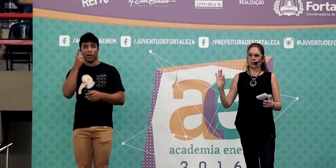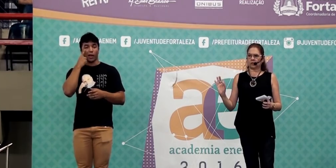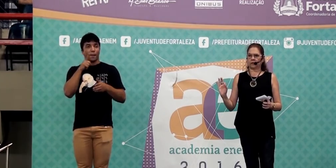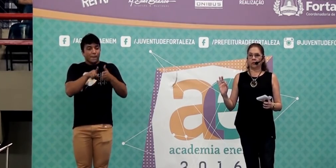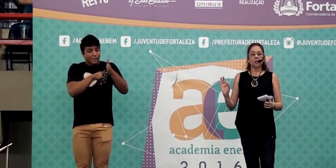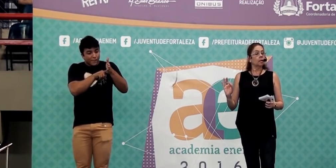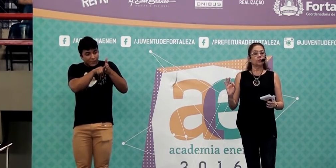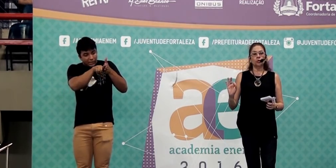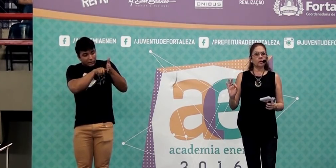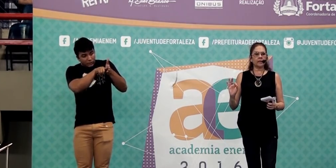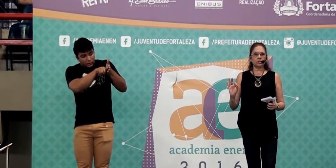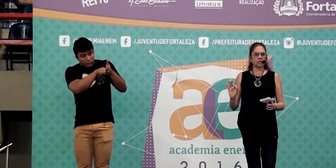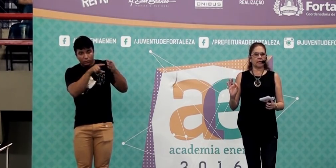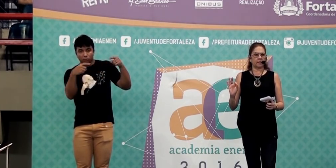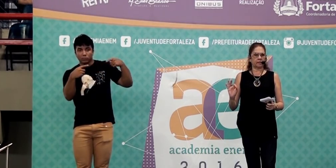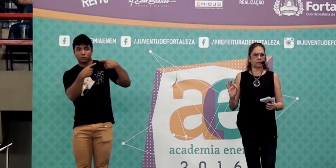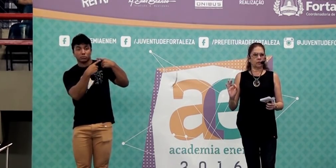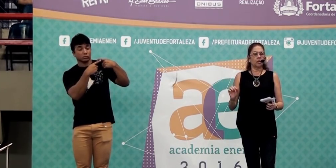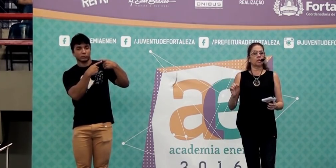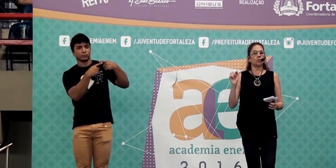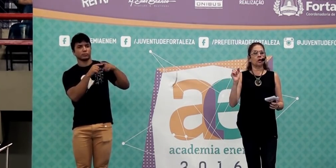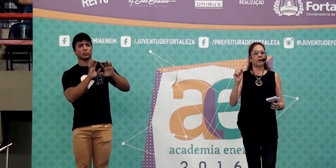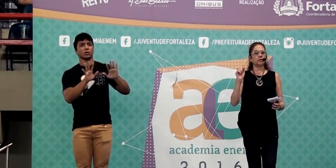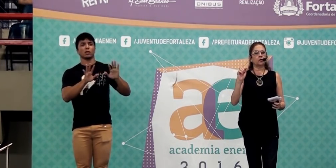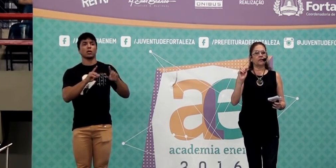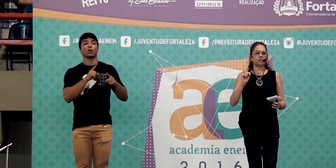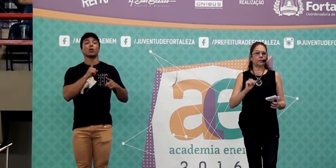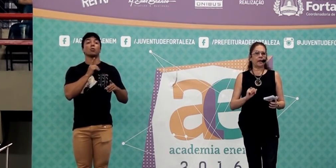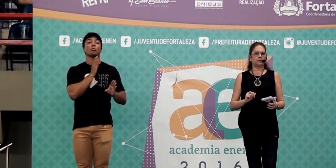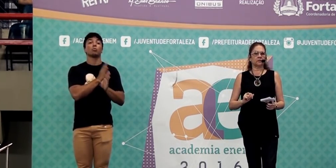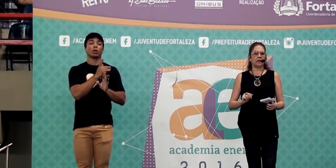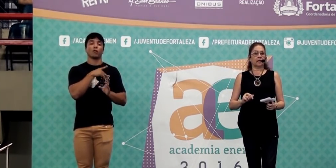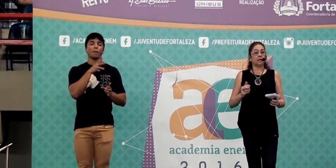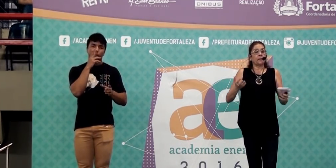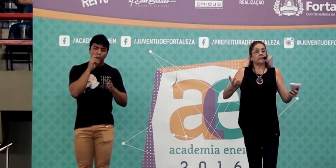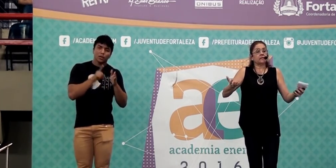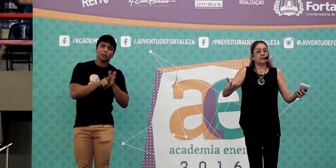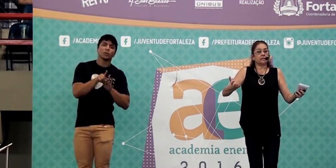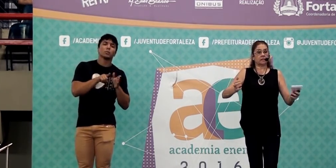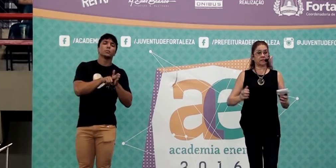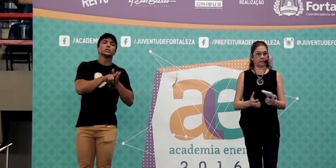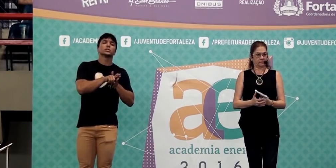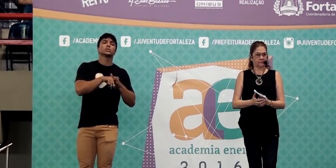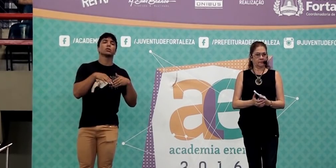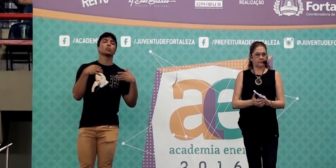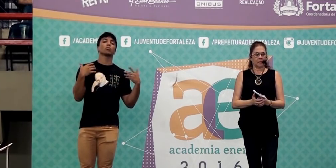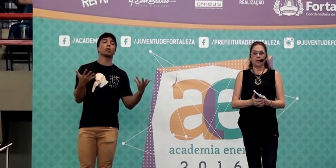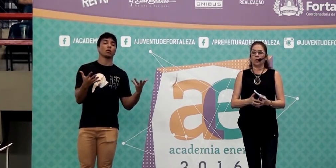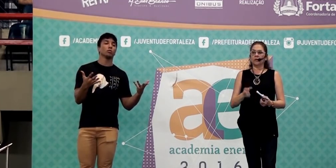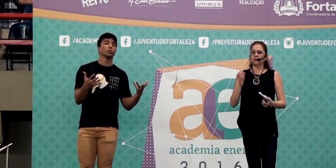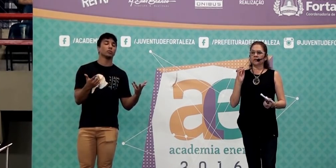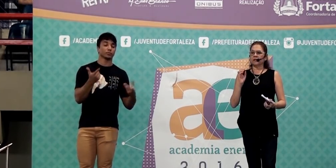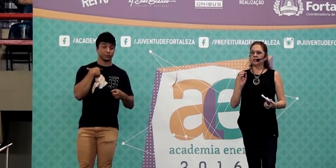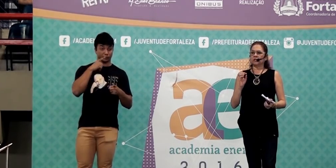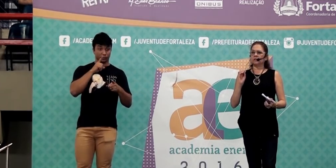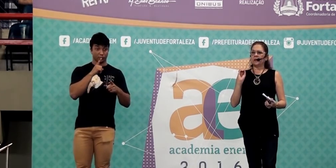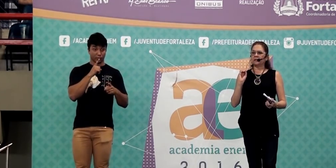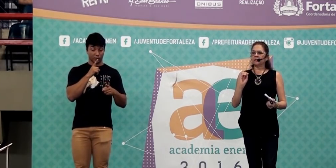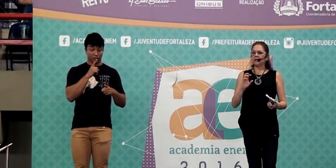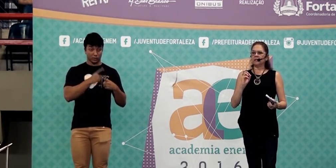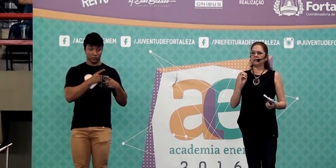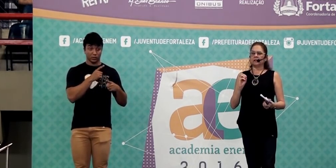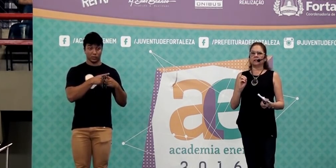pesquisas mostram, nunca diga isso, que o corretor vai te perguntar, que pesquisas? Quando você